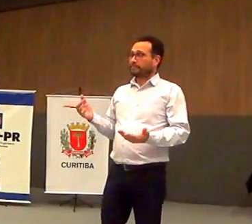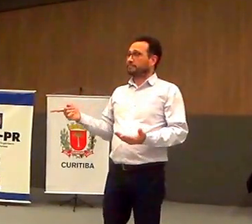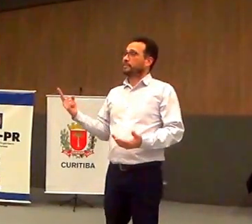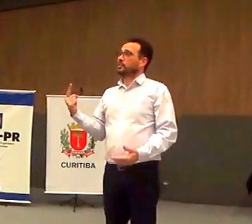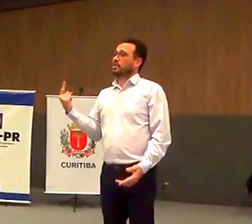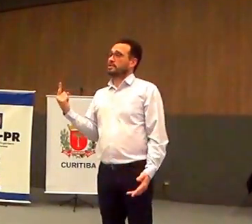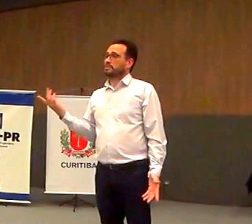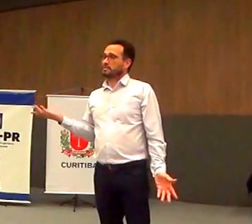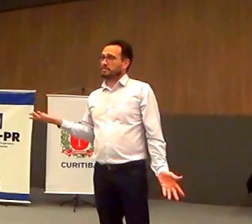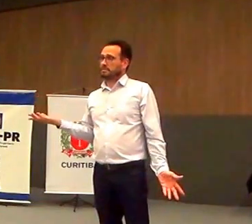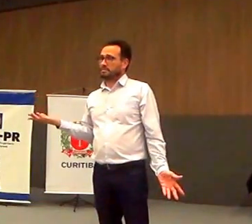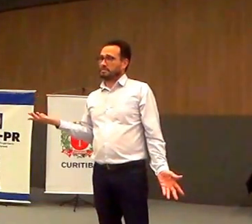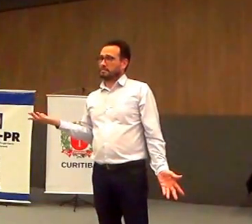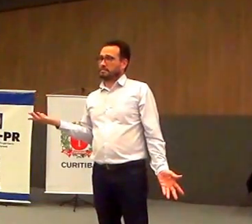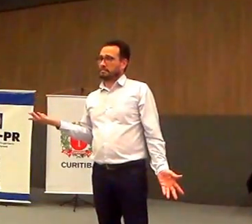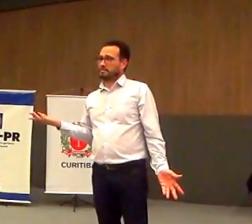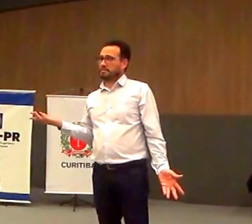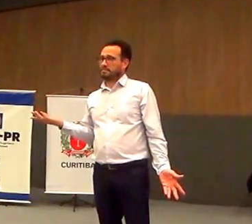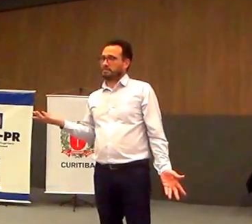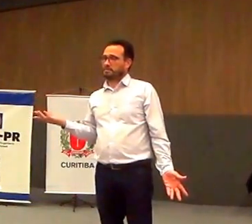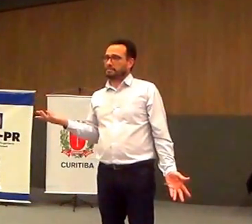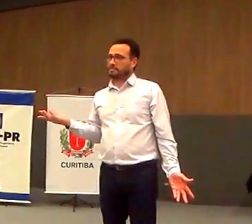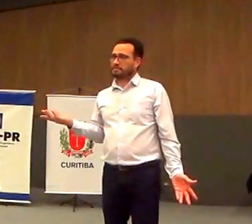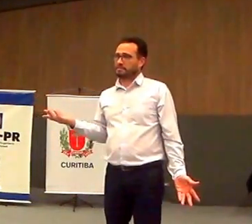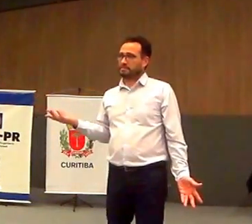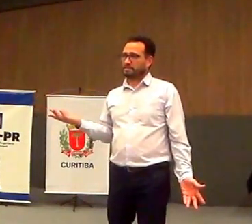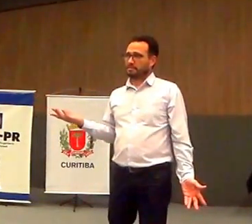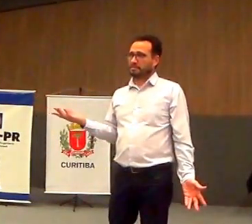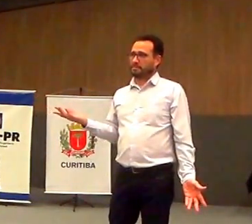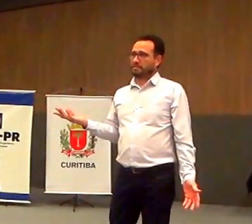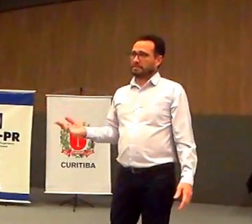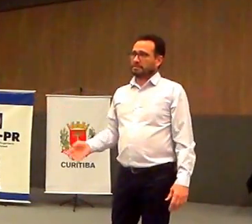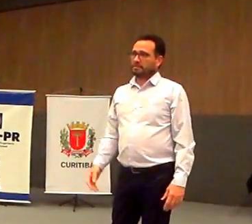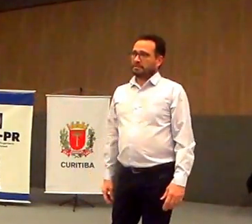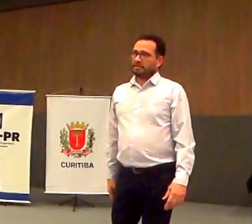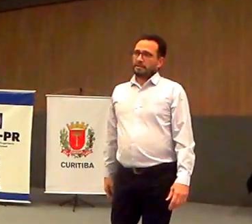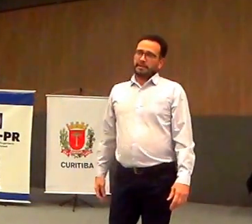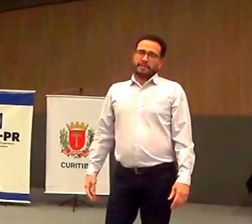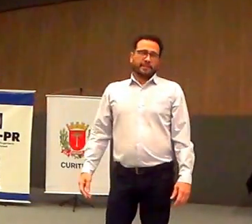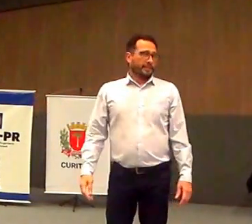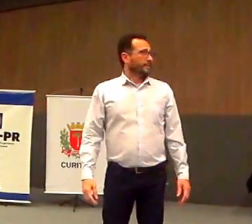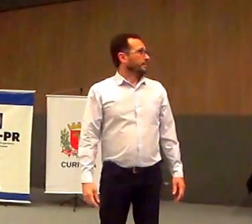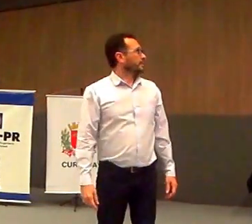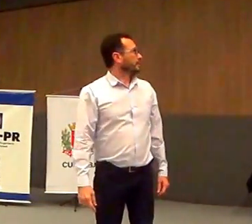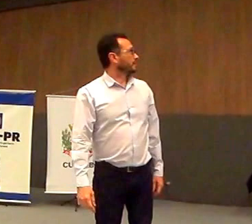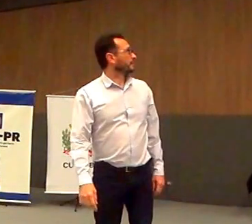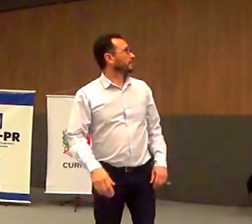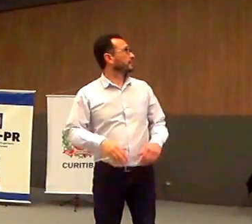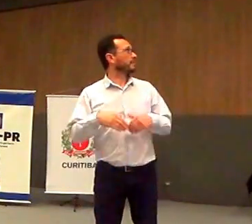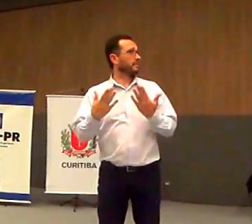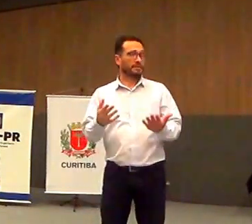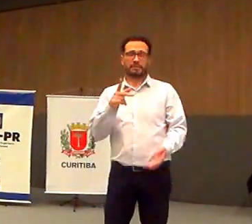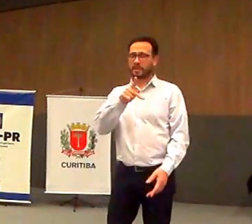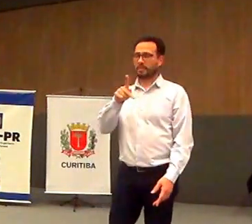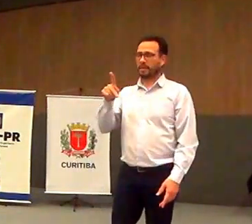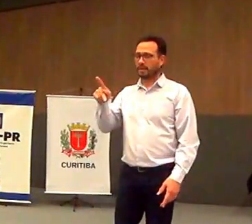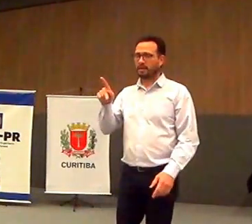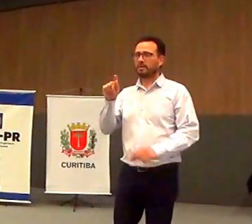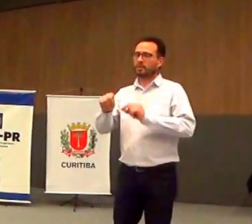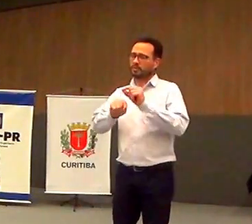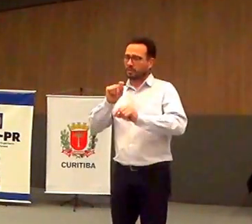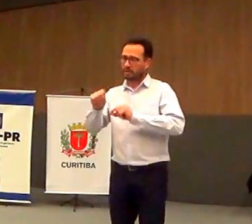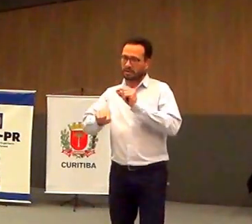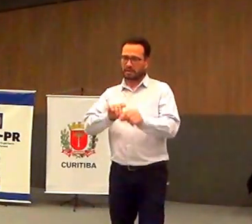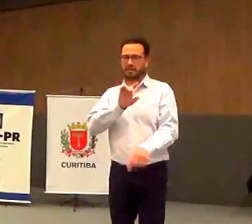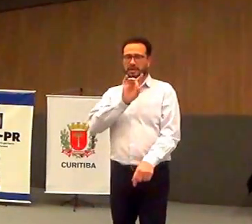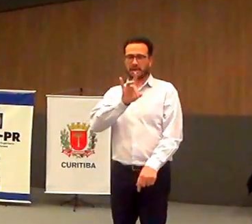desse idoso. E a PPI, ela fortalece os vínculos familiares, cada líder visita de 8 a 10 pessoas